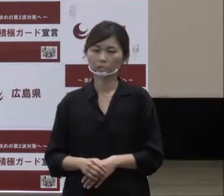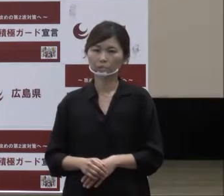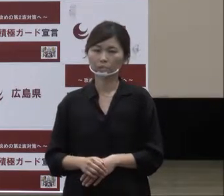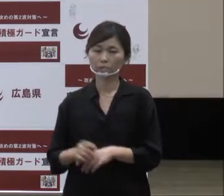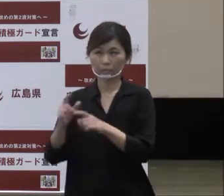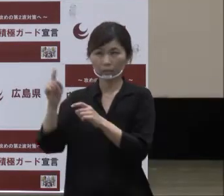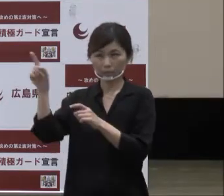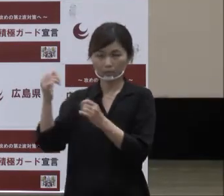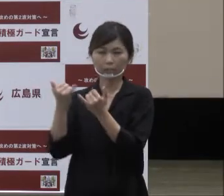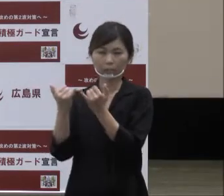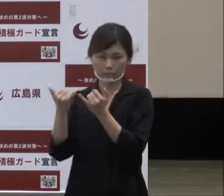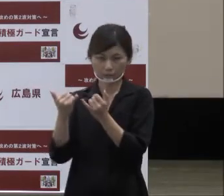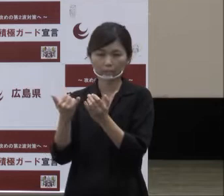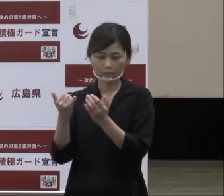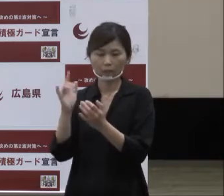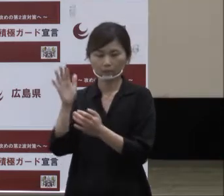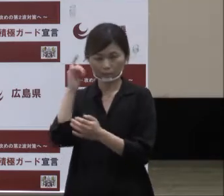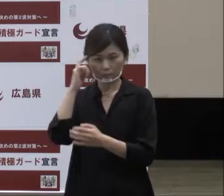います。